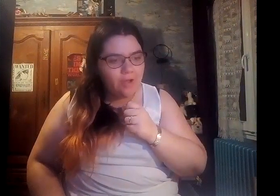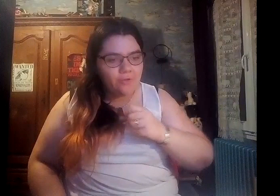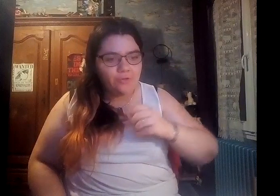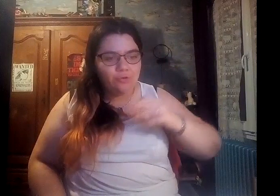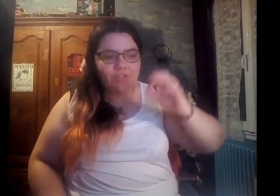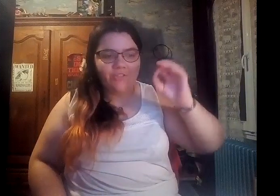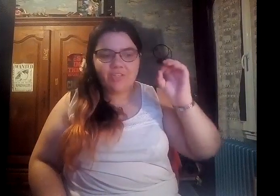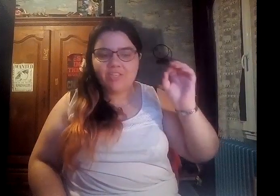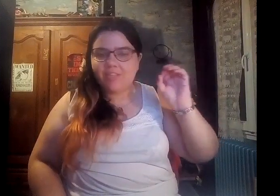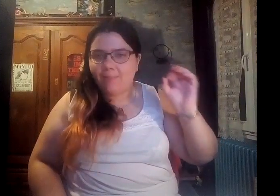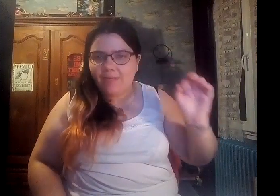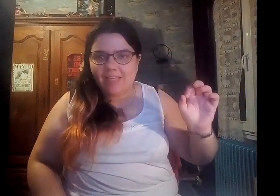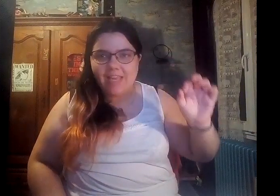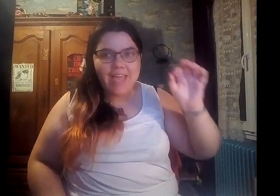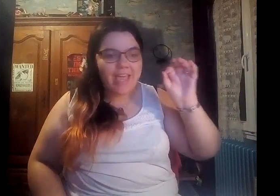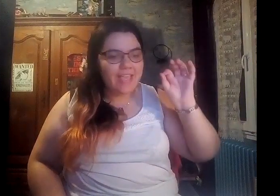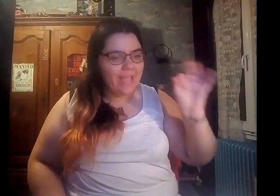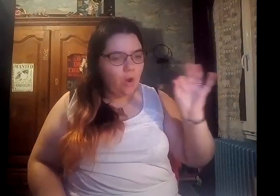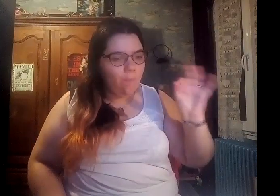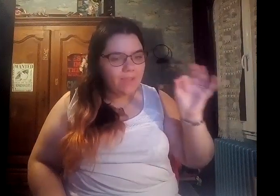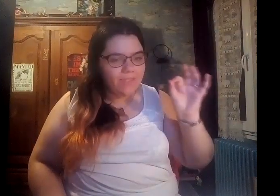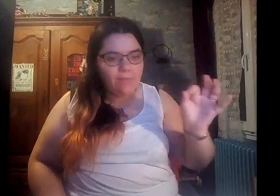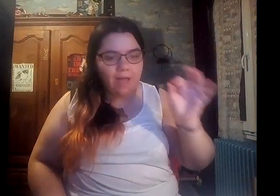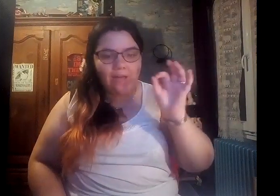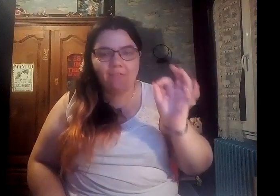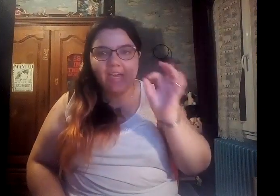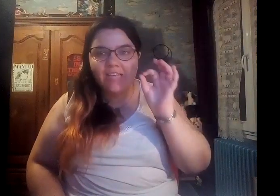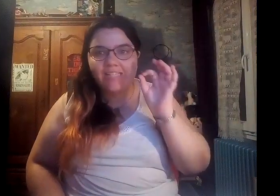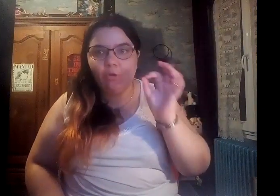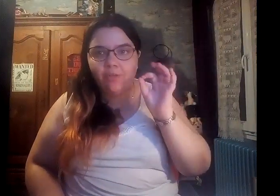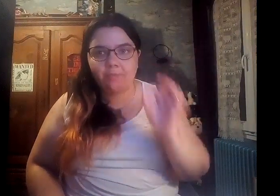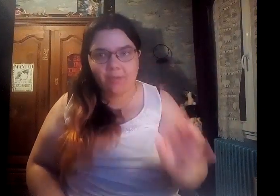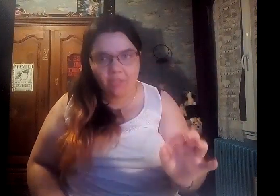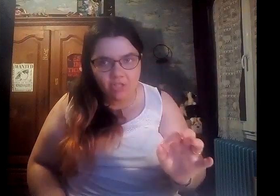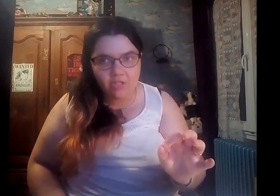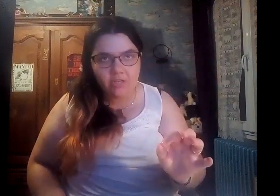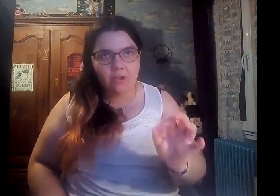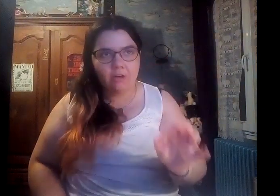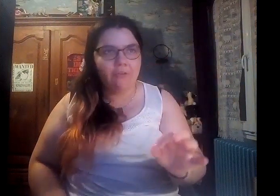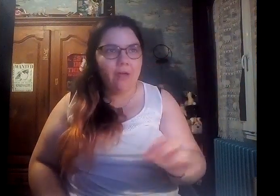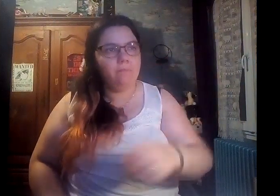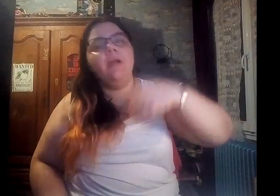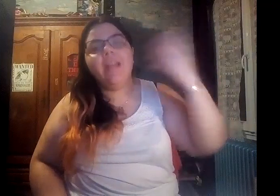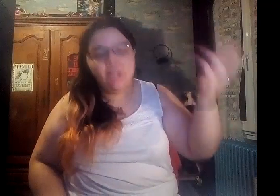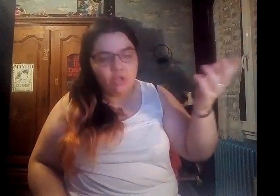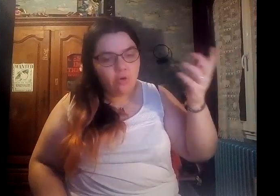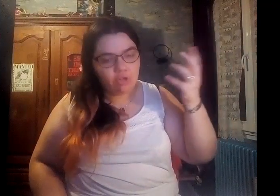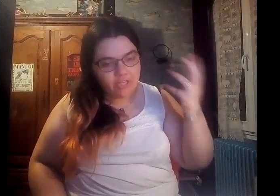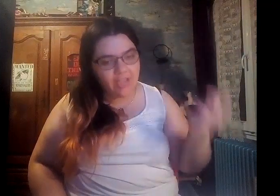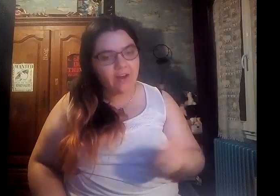moi tout ce qui s'est passé est incompatible avec sécurité bridge enfin les jeux en général